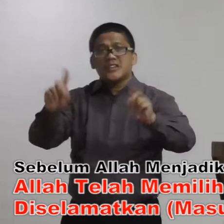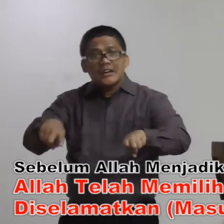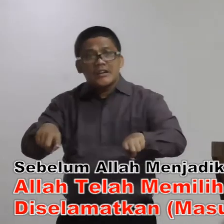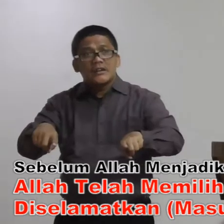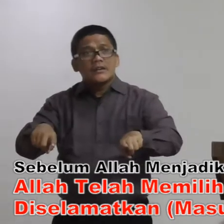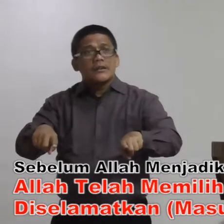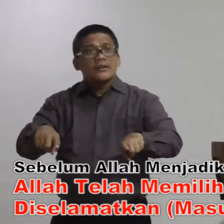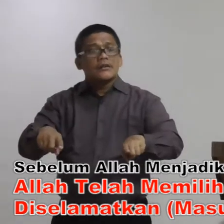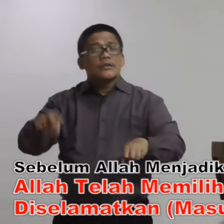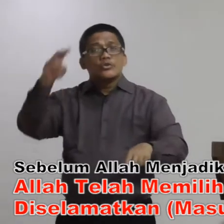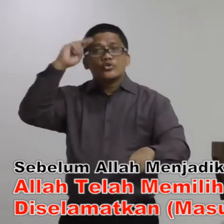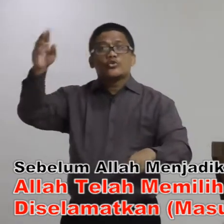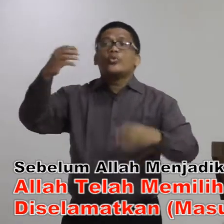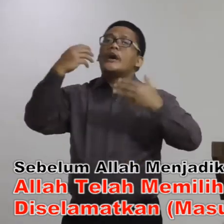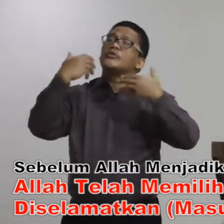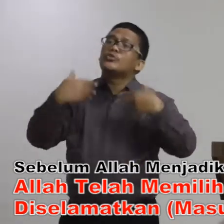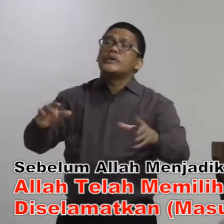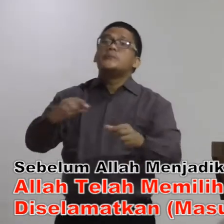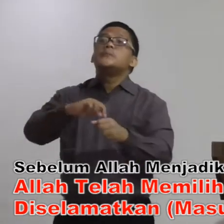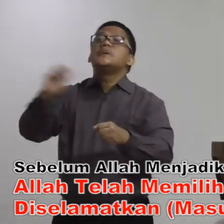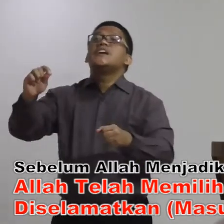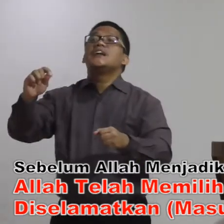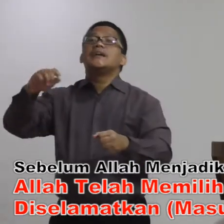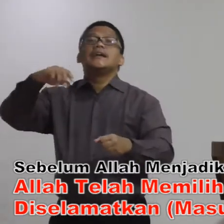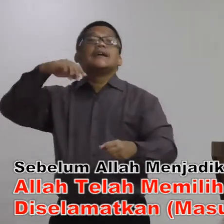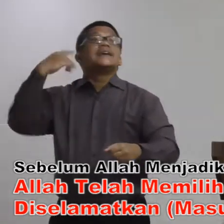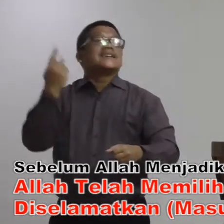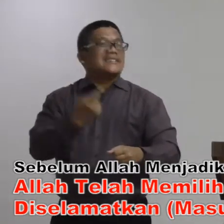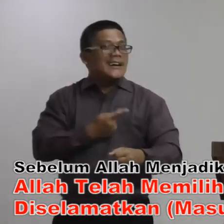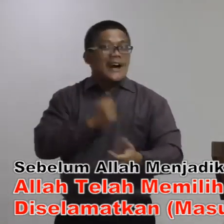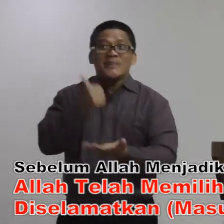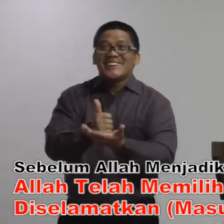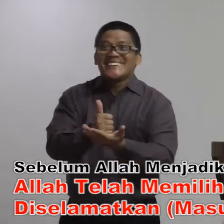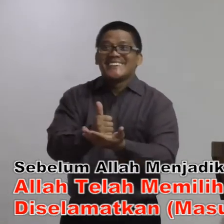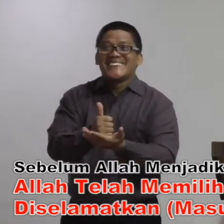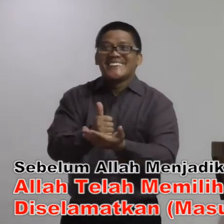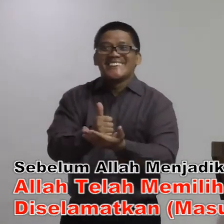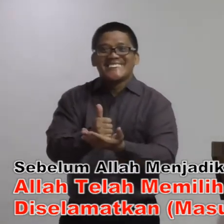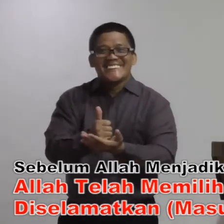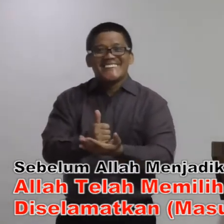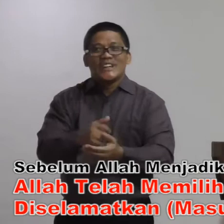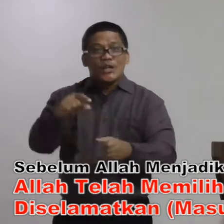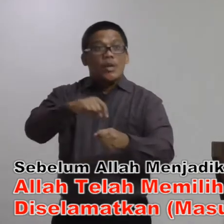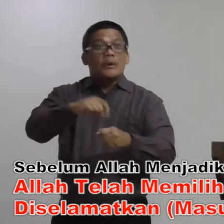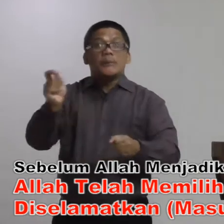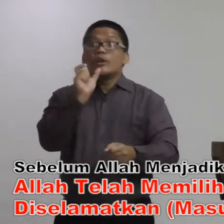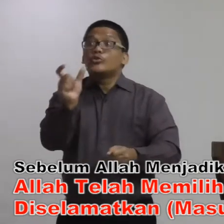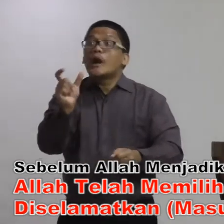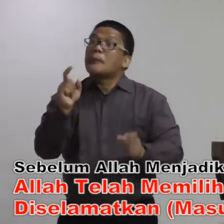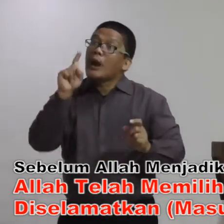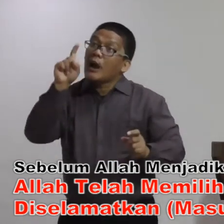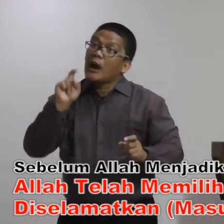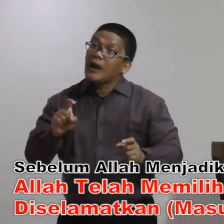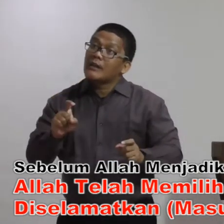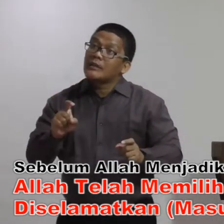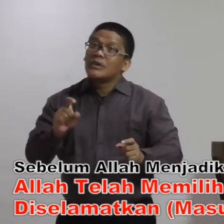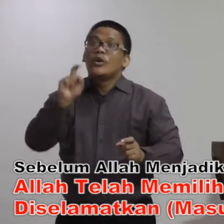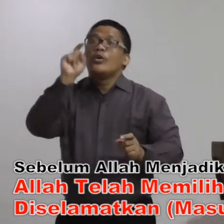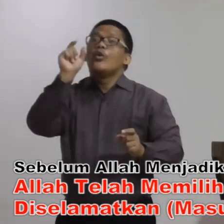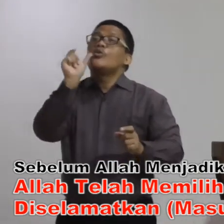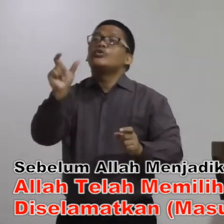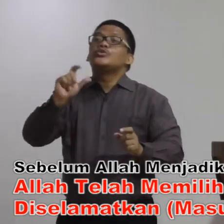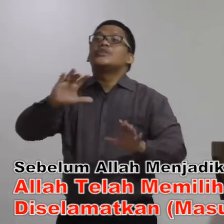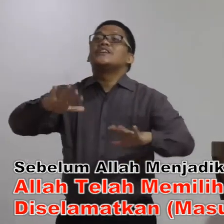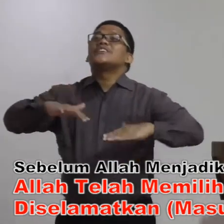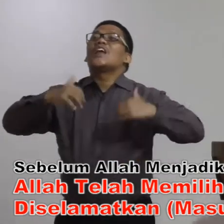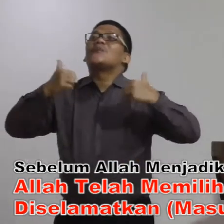ini, Tuhan sudah mengenal kita. Tuhan sudah memilih kita. Ya, memilih untuk apa?